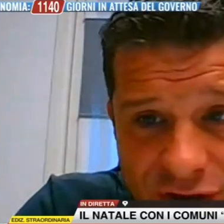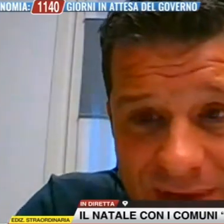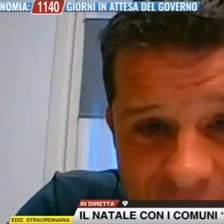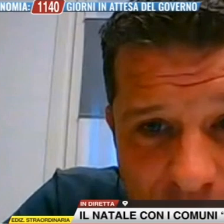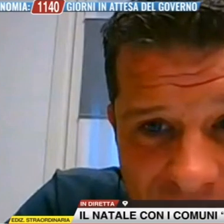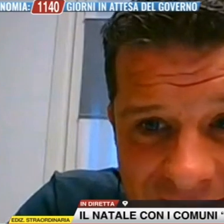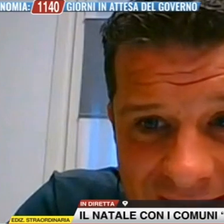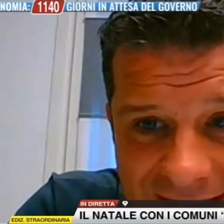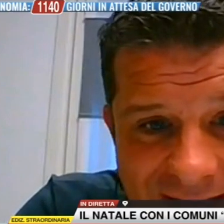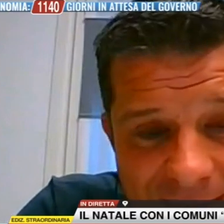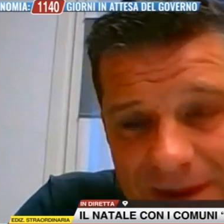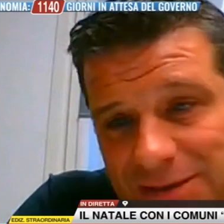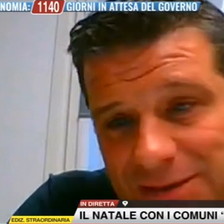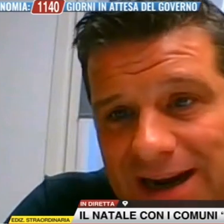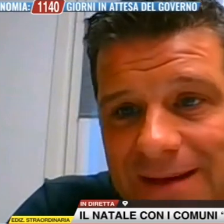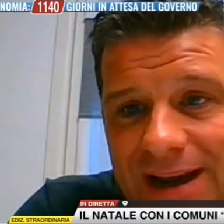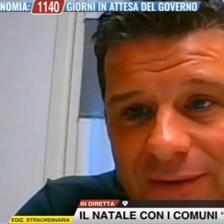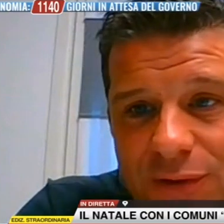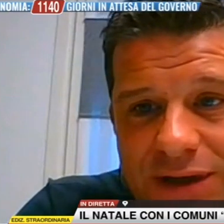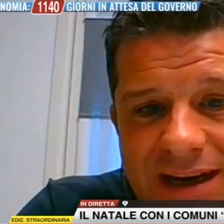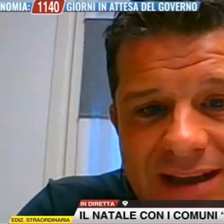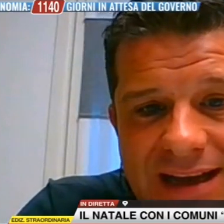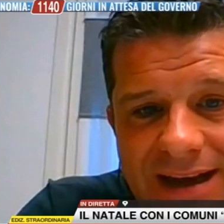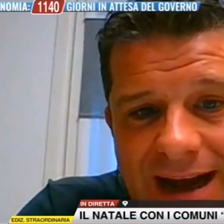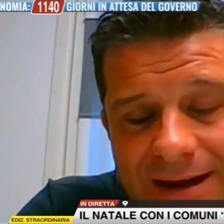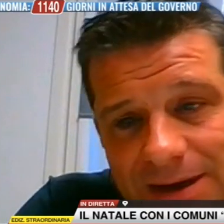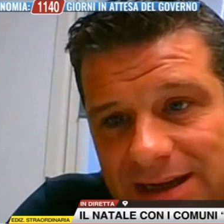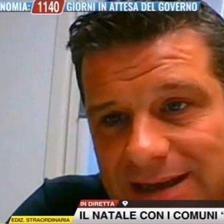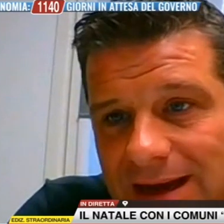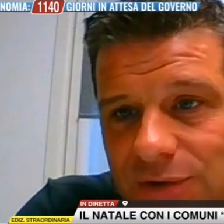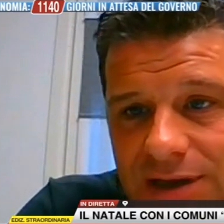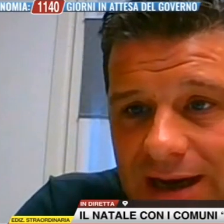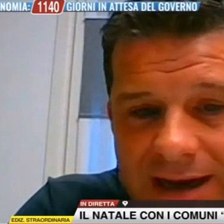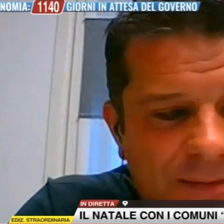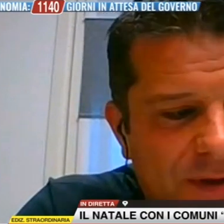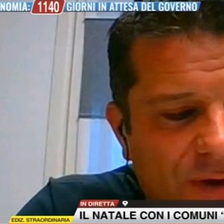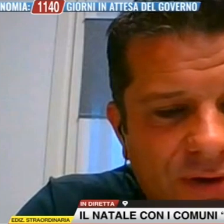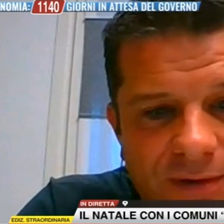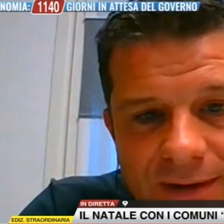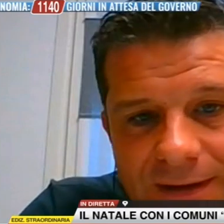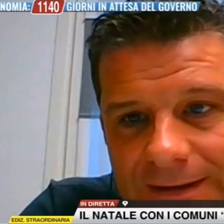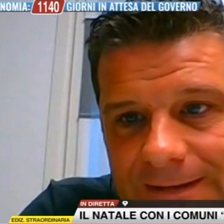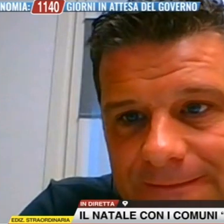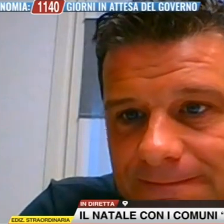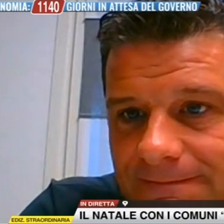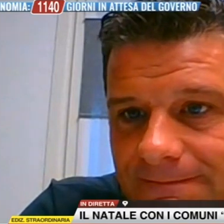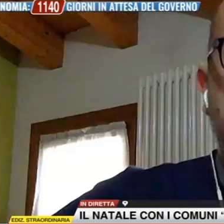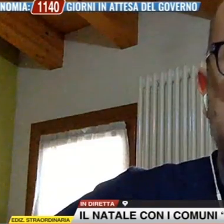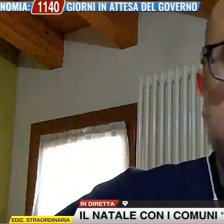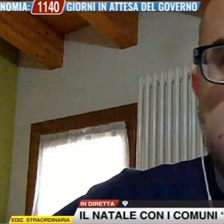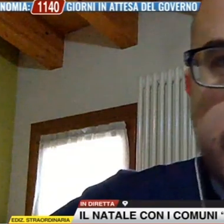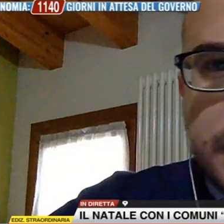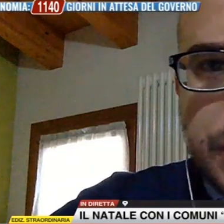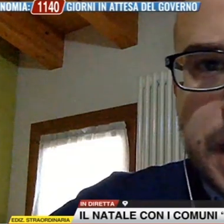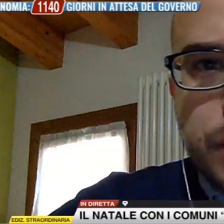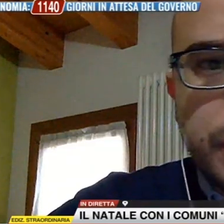no, ci mi tengo quella veneta, ma ci mancherebbe che io voglio una sanità italiana, ma scherziamoci, neanche per sogno. Ma sono punti di